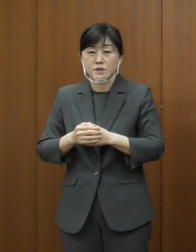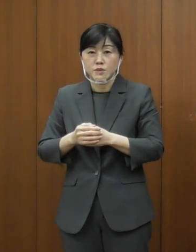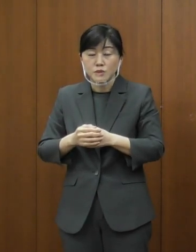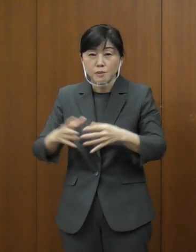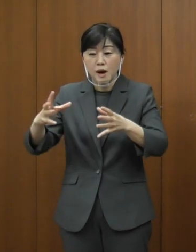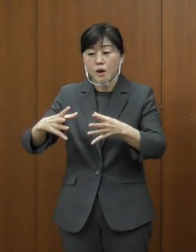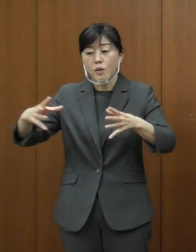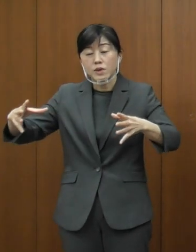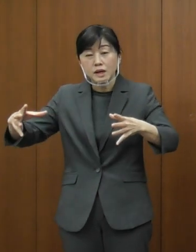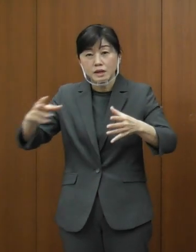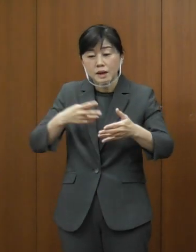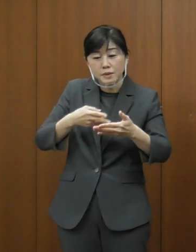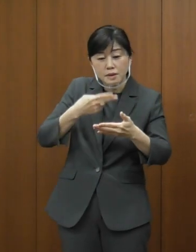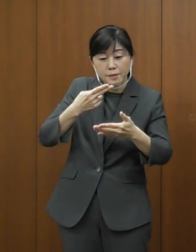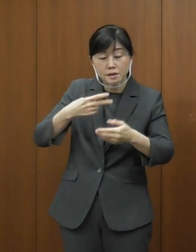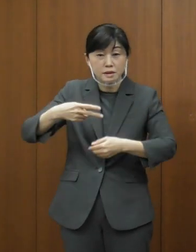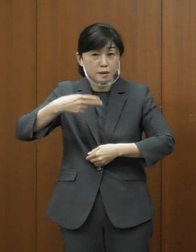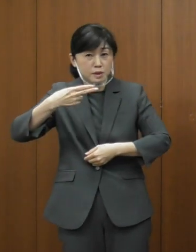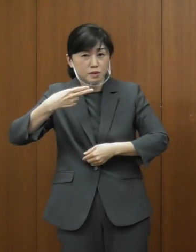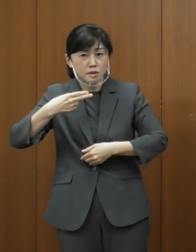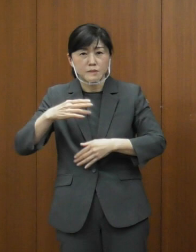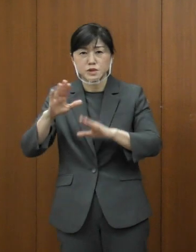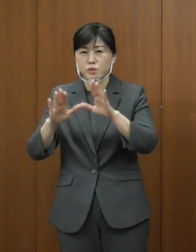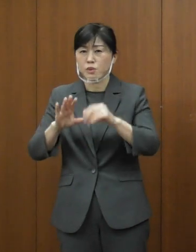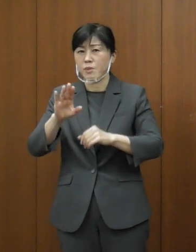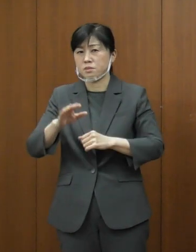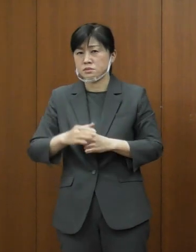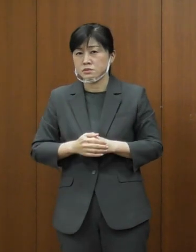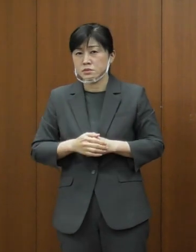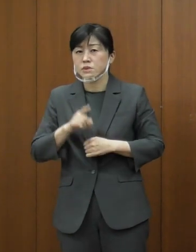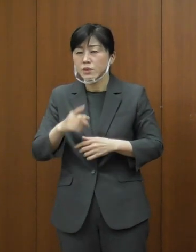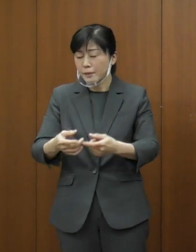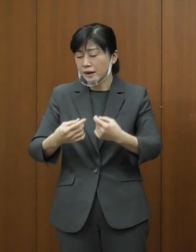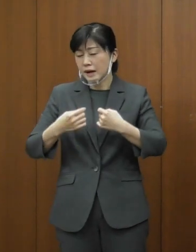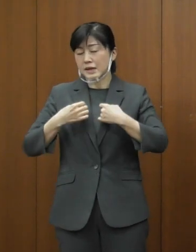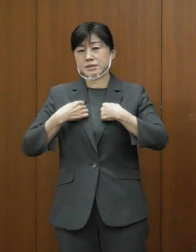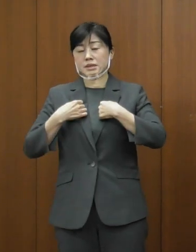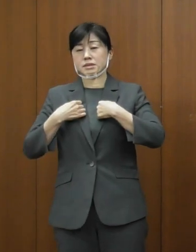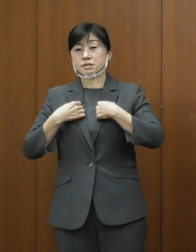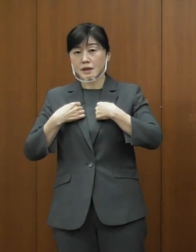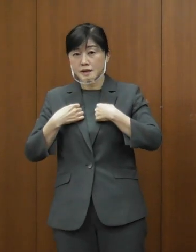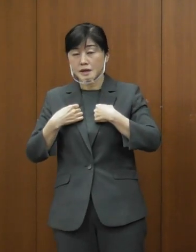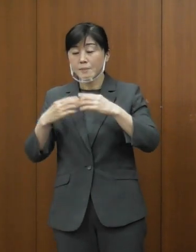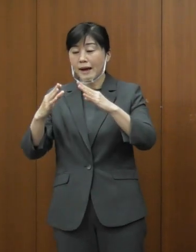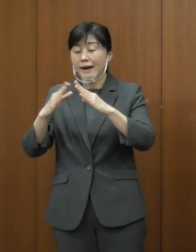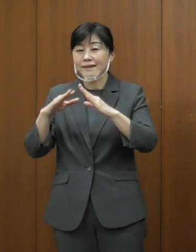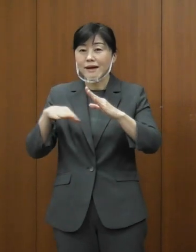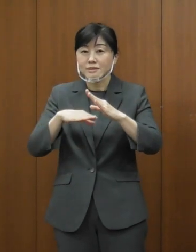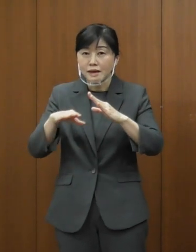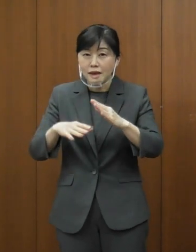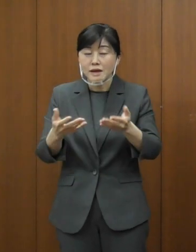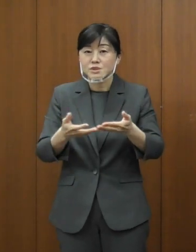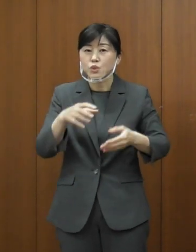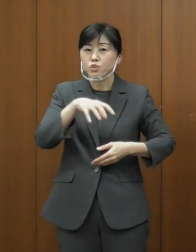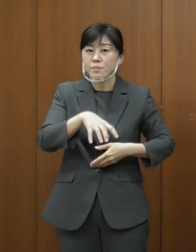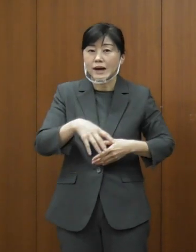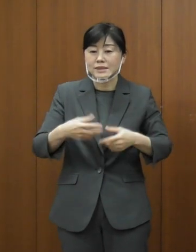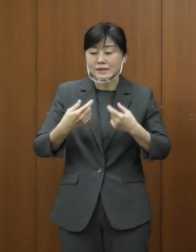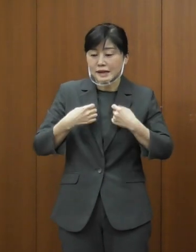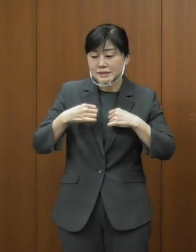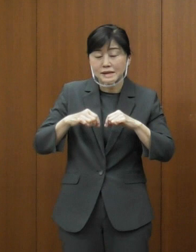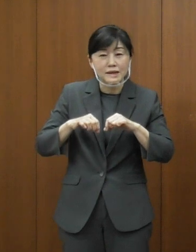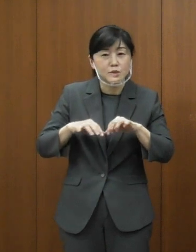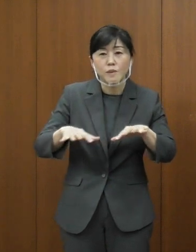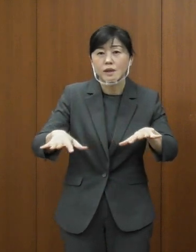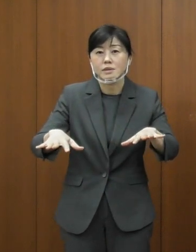で感染された方、さらにその感染が、家庭あるいは職場に広がっていったということも確認を